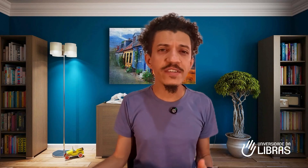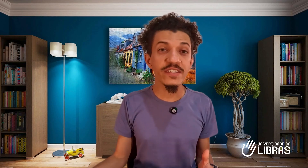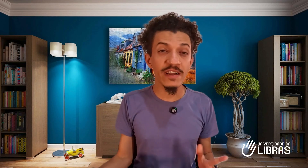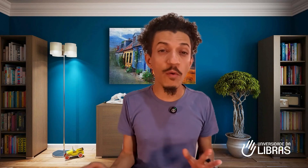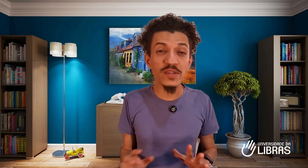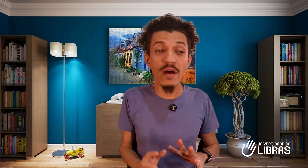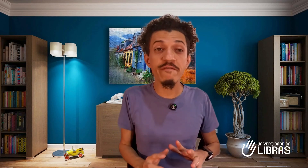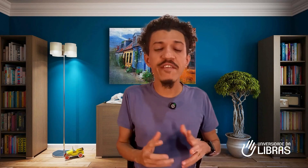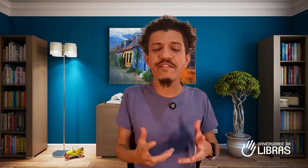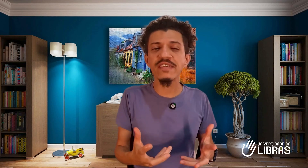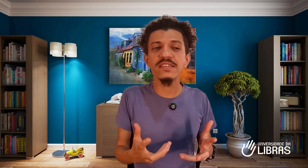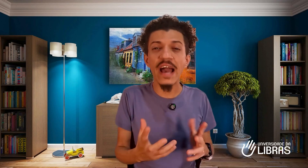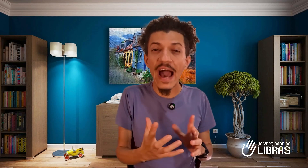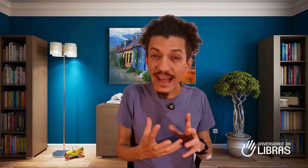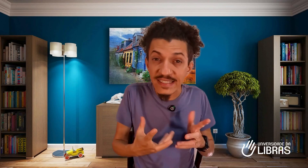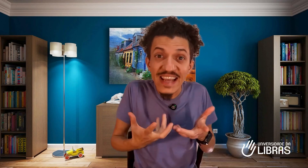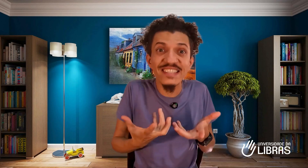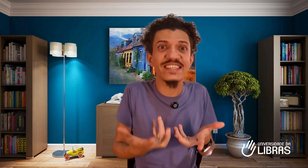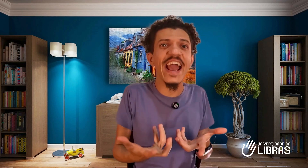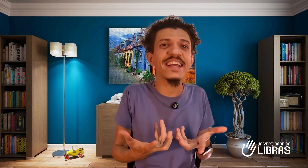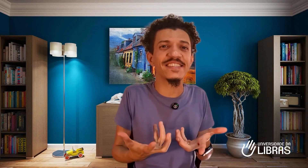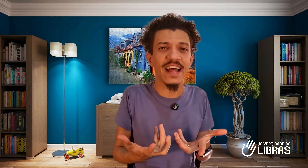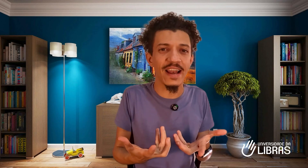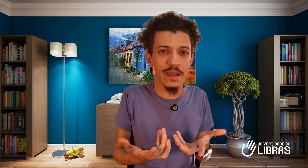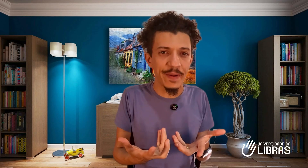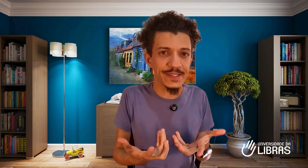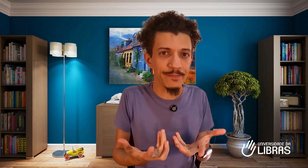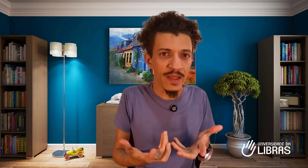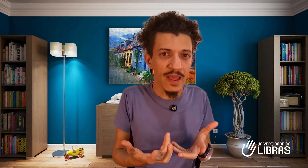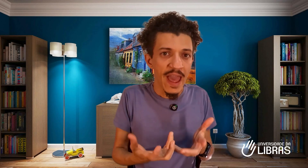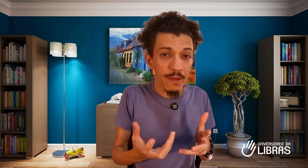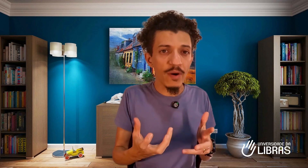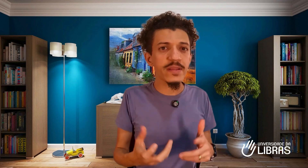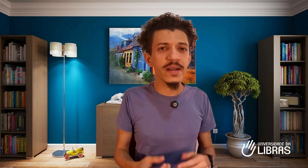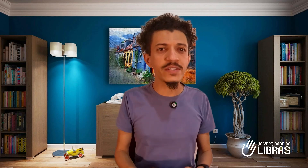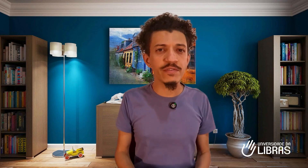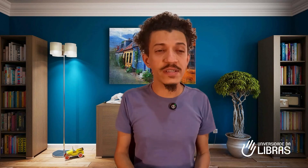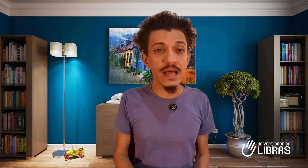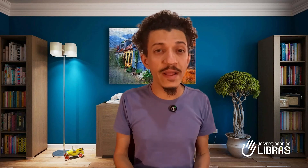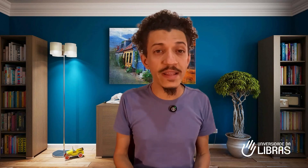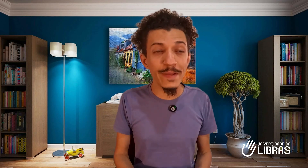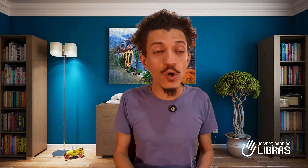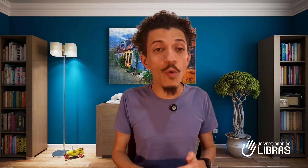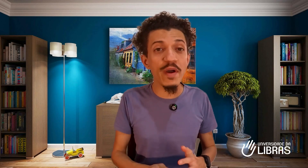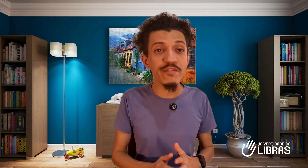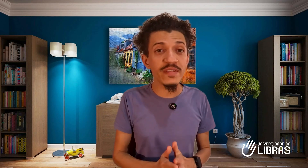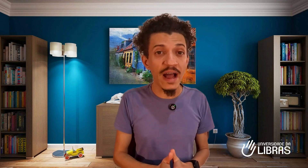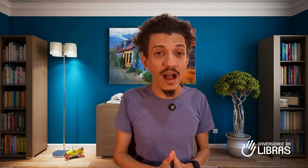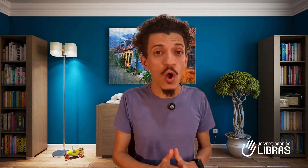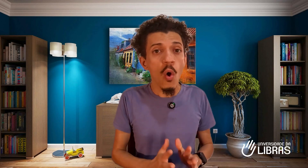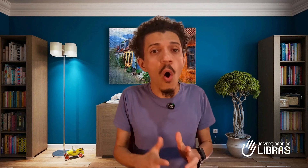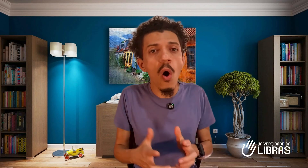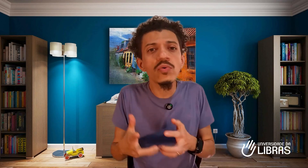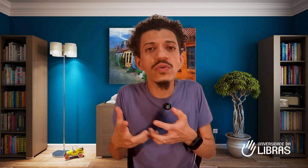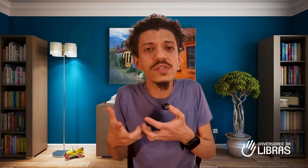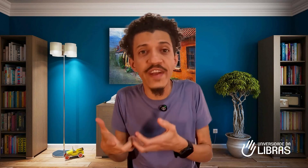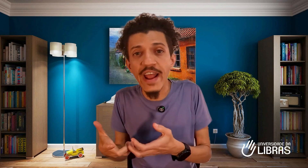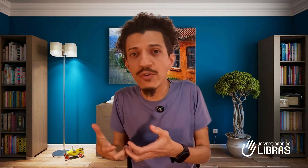já começou a vivenciar essa essência da Libras, é importante você saber também como evitar outros freios de